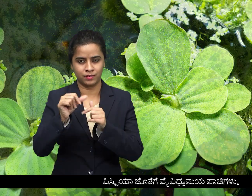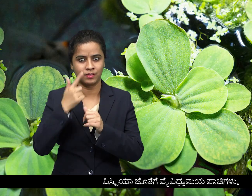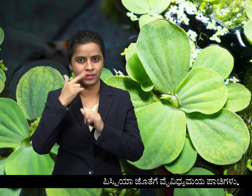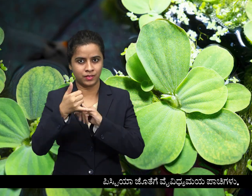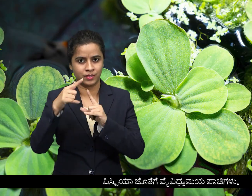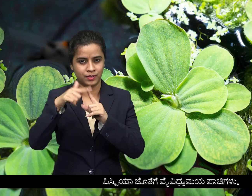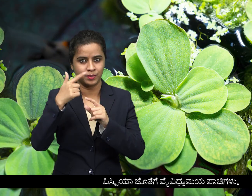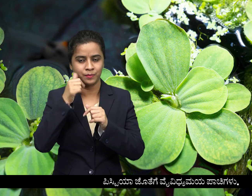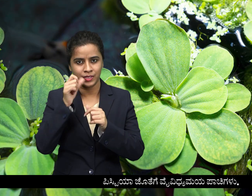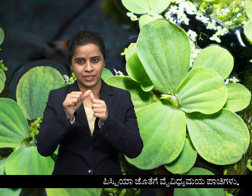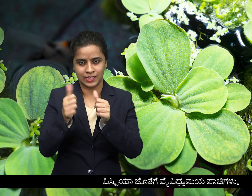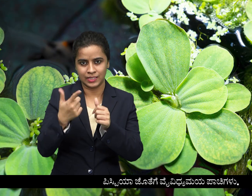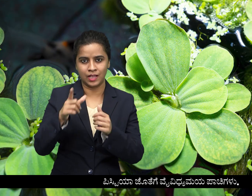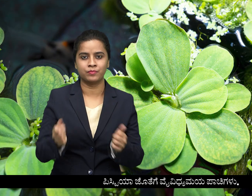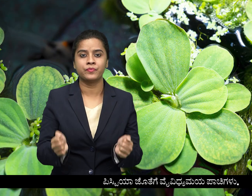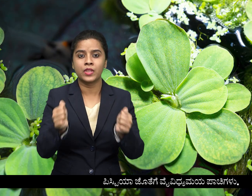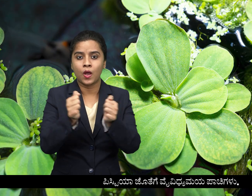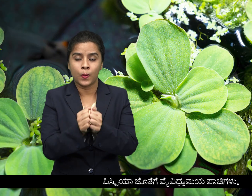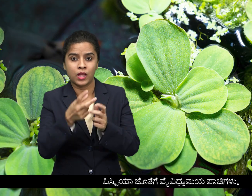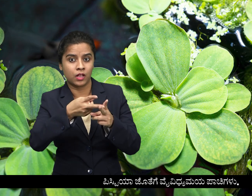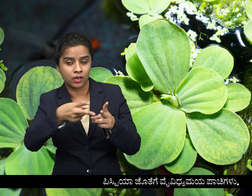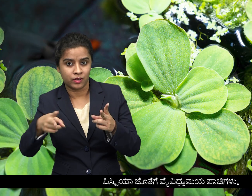ಪಿಸ್ಟಿಯಾ ಜೊತೆಗೆ ವೈವಿಧ್ಯಮಯ ಪಾಚಿಗಳು.